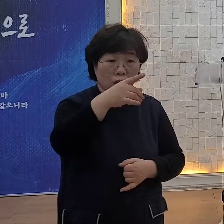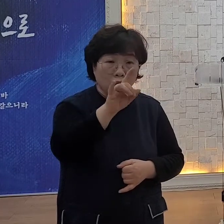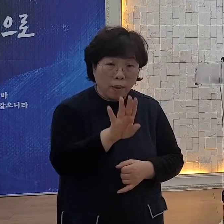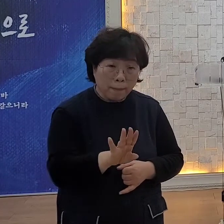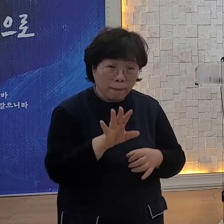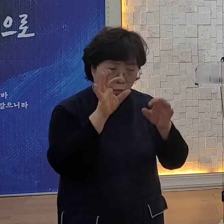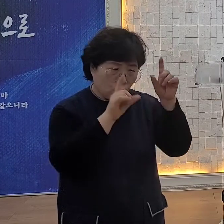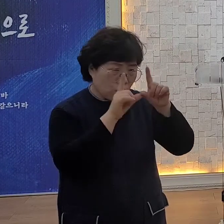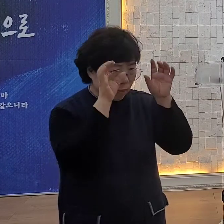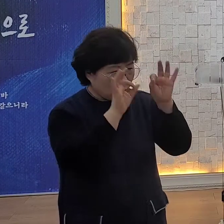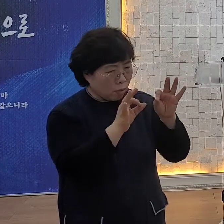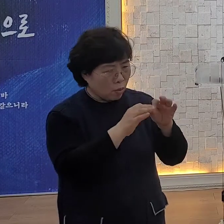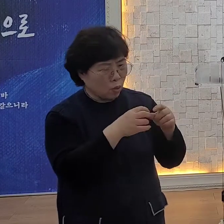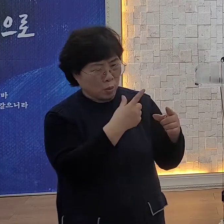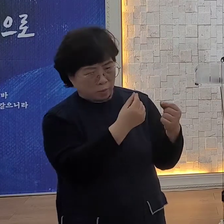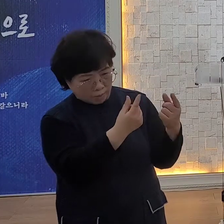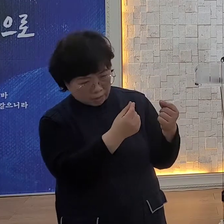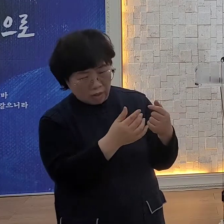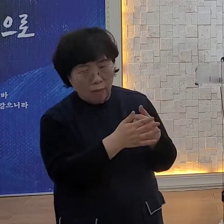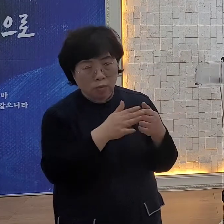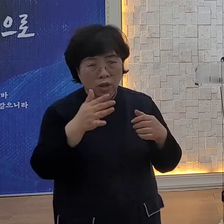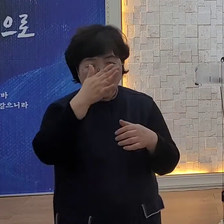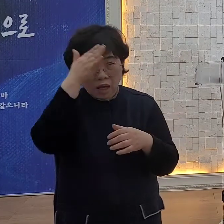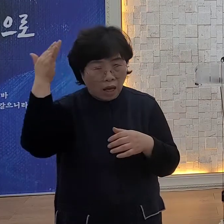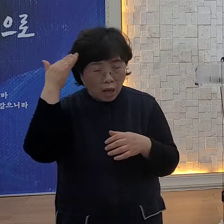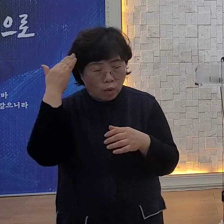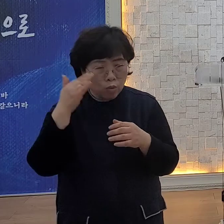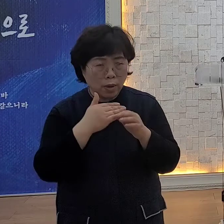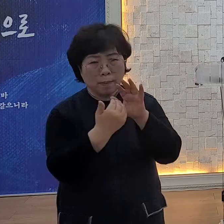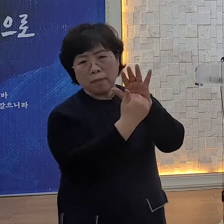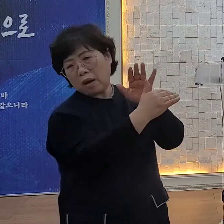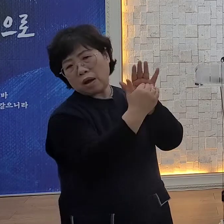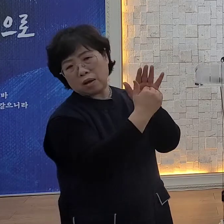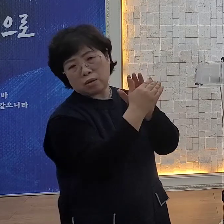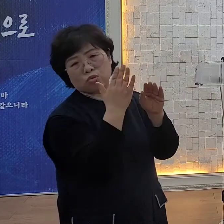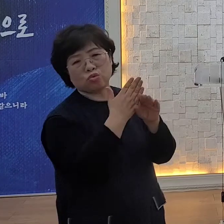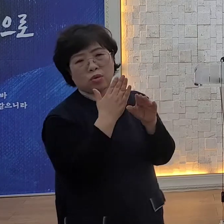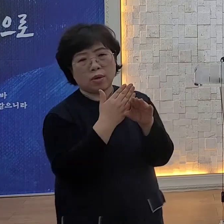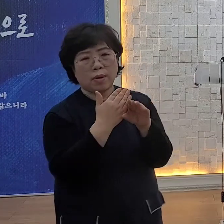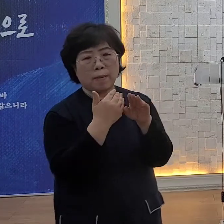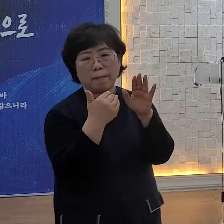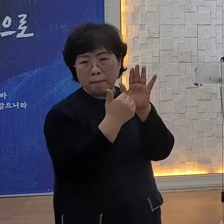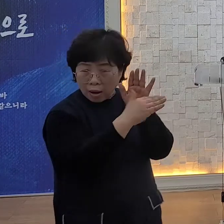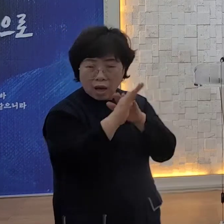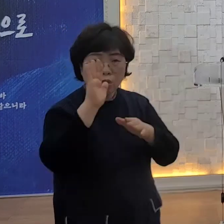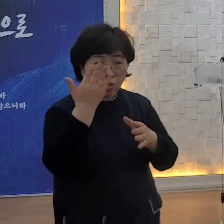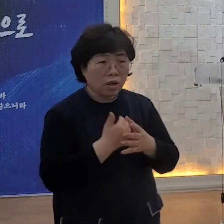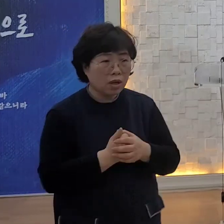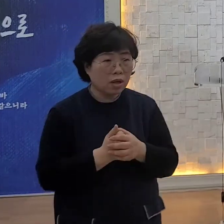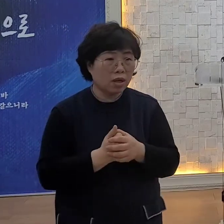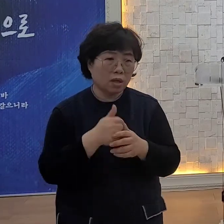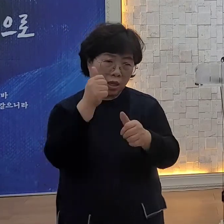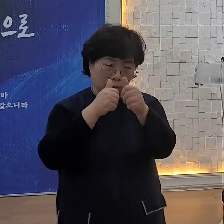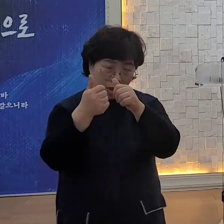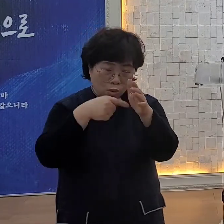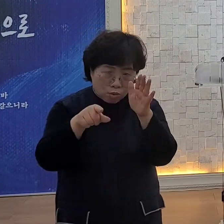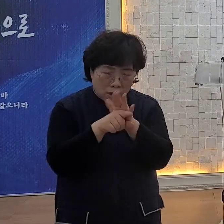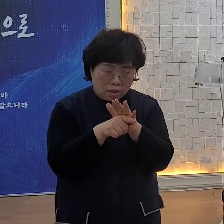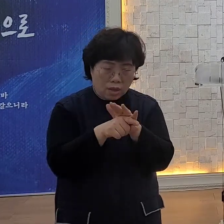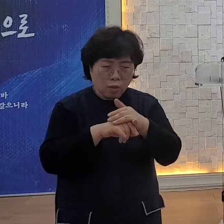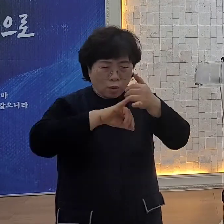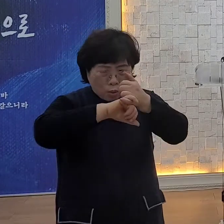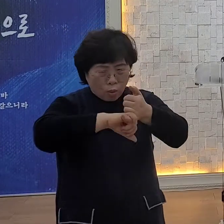일들을 결국은 이 세상이 타락해서 언젠가는 오게 되어 있습니다. 그러나 그래도 우리 아이들이 있고 다음 세대가 있는데